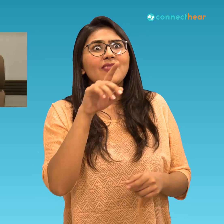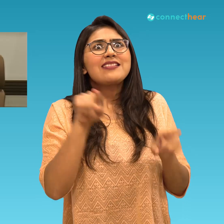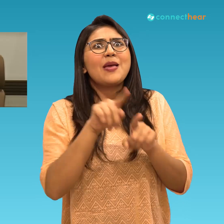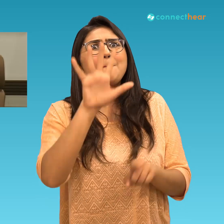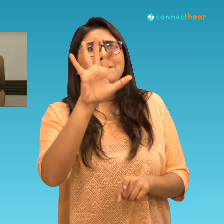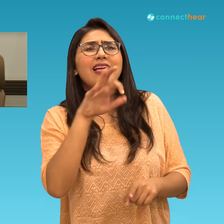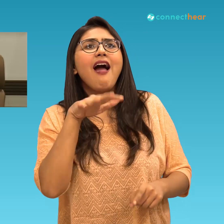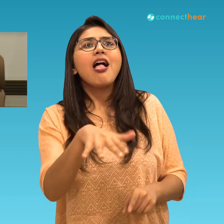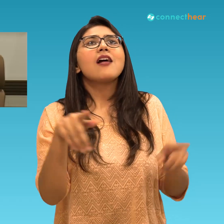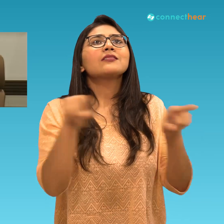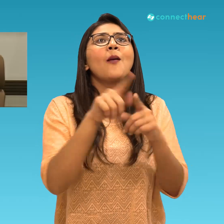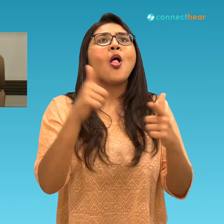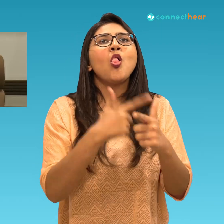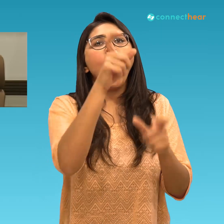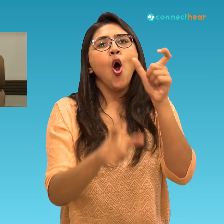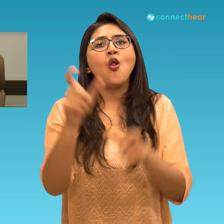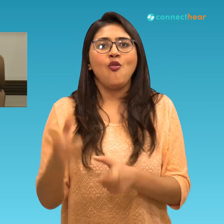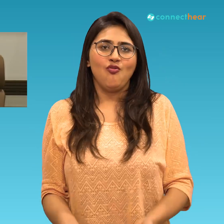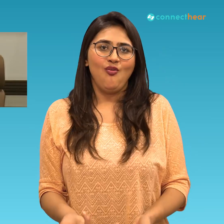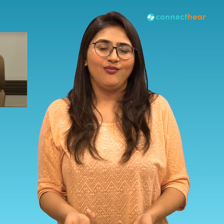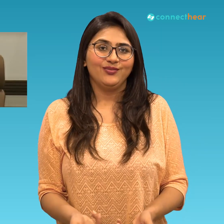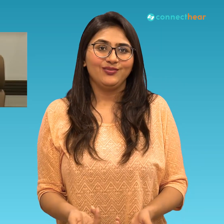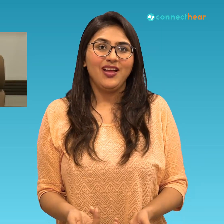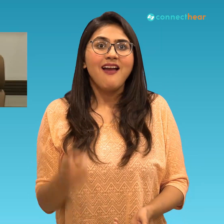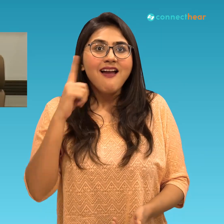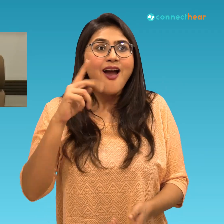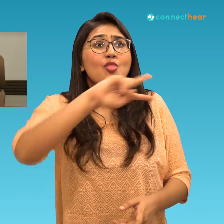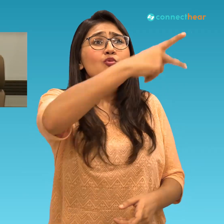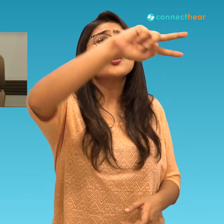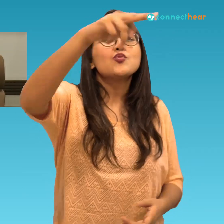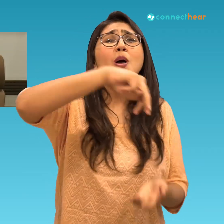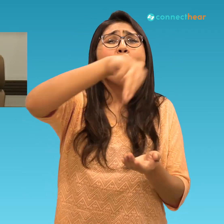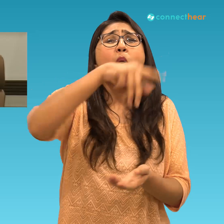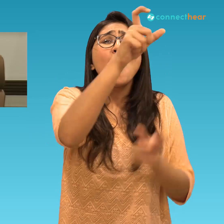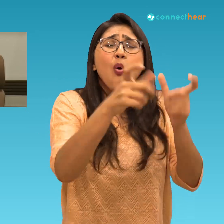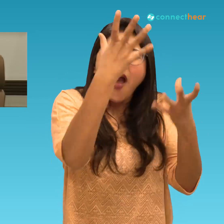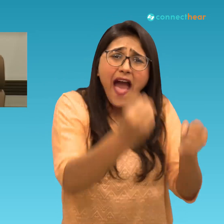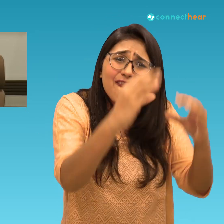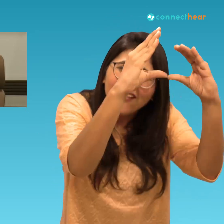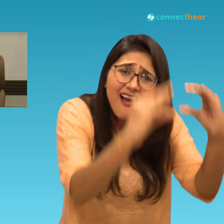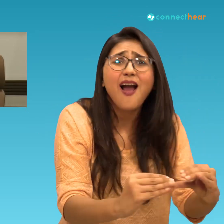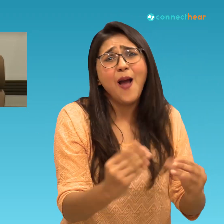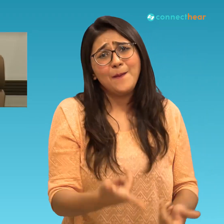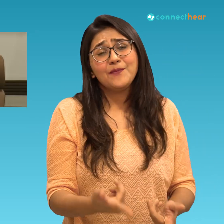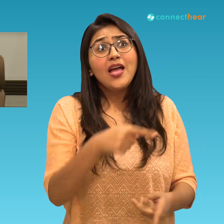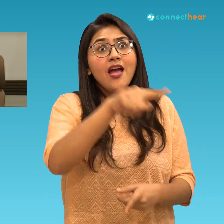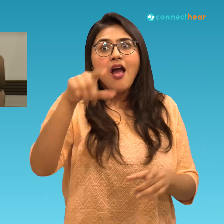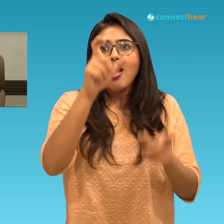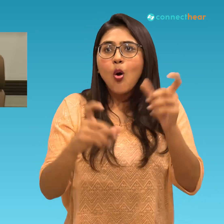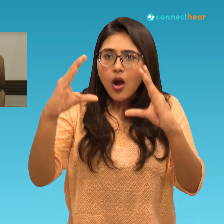तो आधा लाहौर बनता है। इट्स एन आइलैंड, और ऐसी जगह पे नेचुरली वबा को कंट्रोल